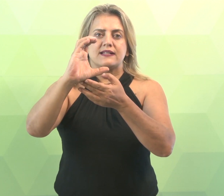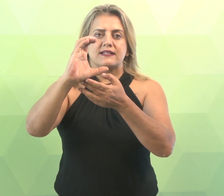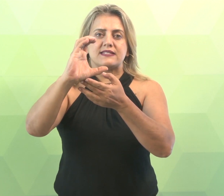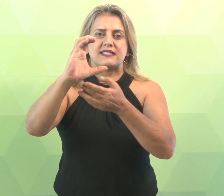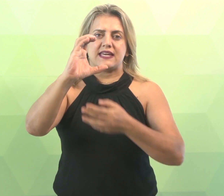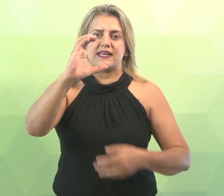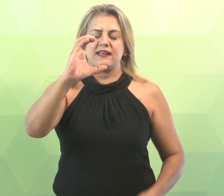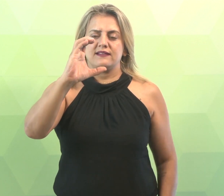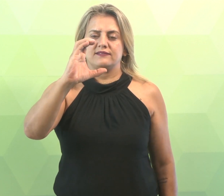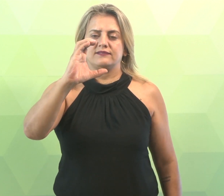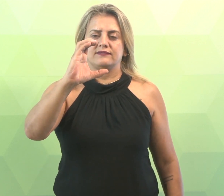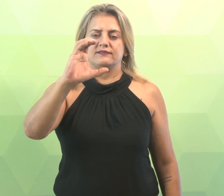C.